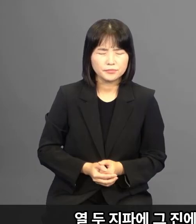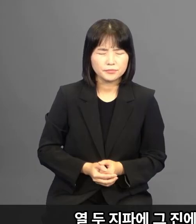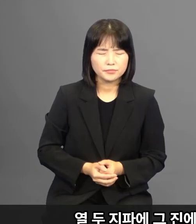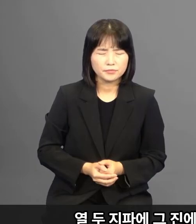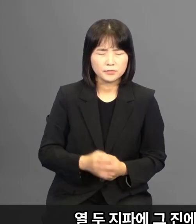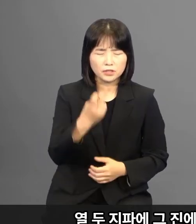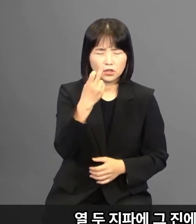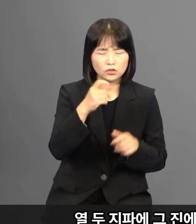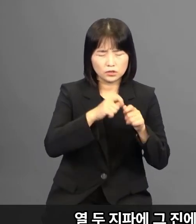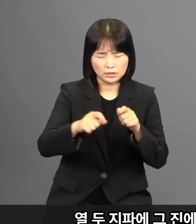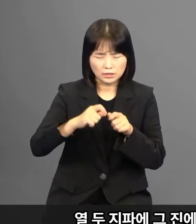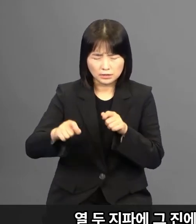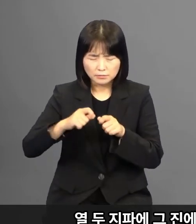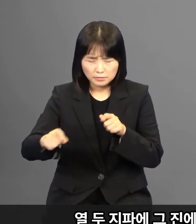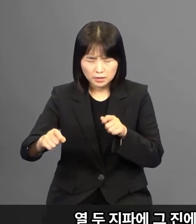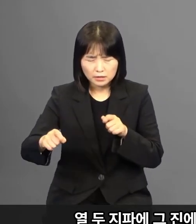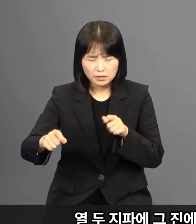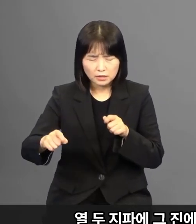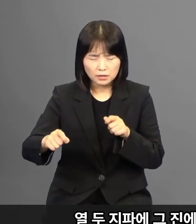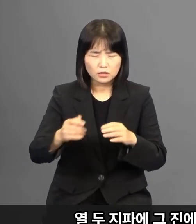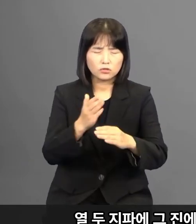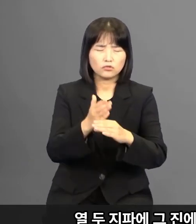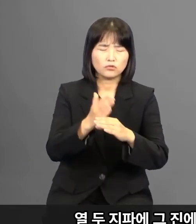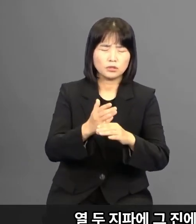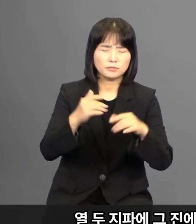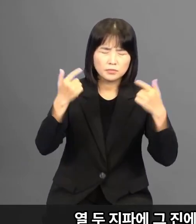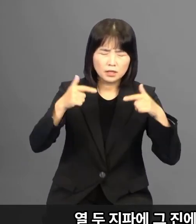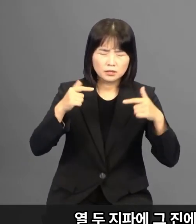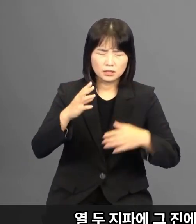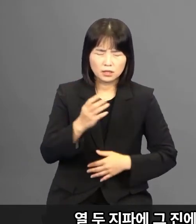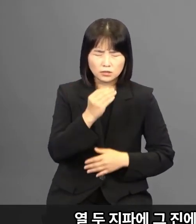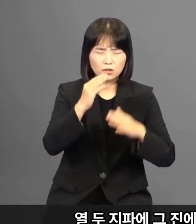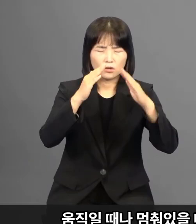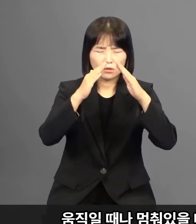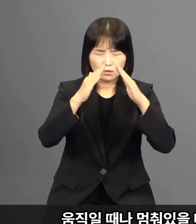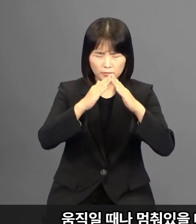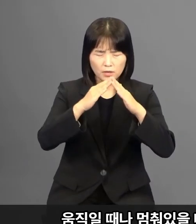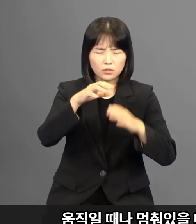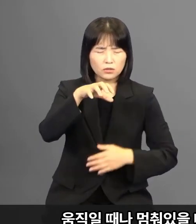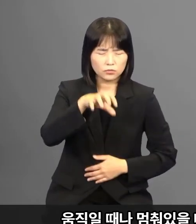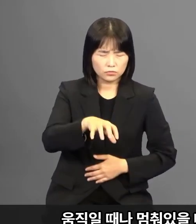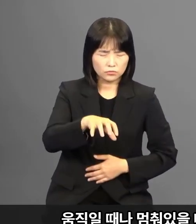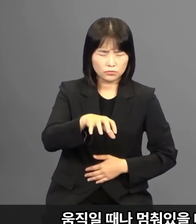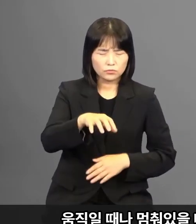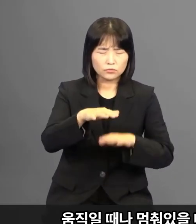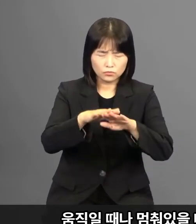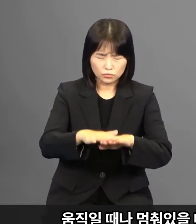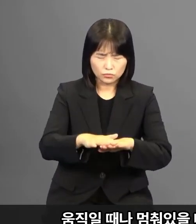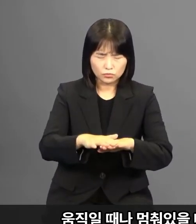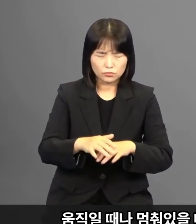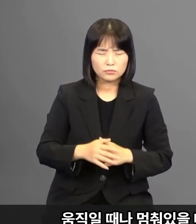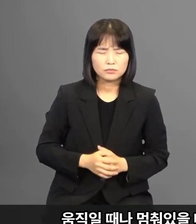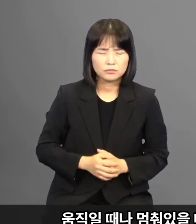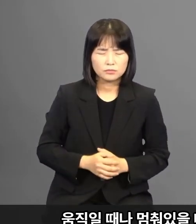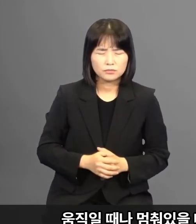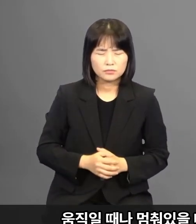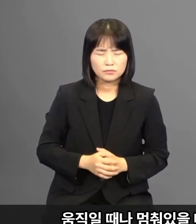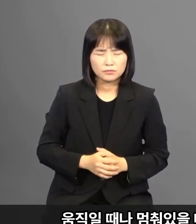12지파의 그 진에 그 중심에 항상 성막이 있게 하라고, 움직일 때나 멈춰있을 때나